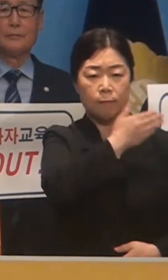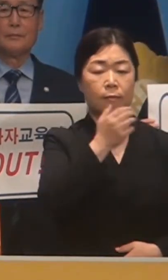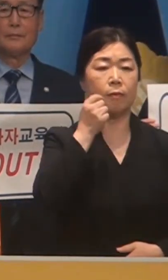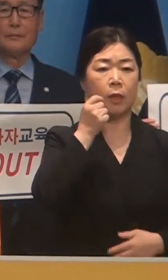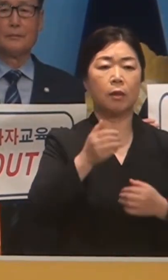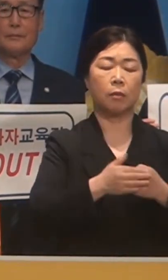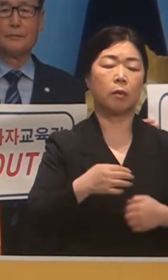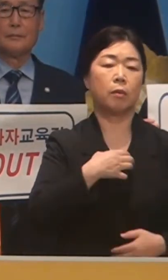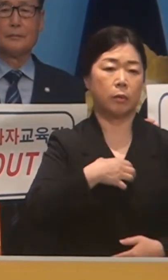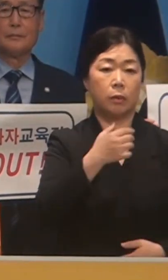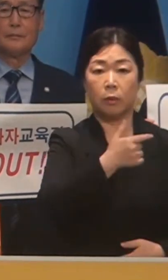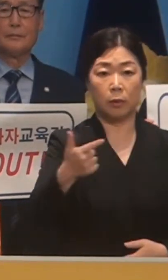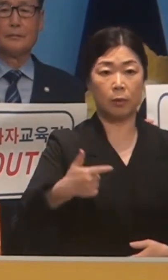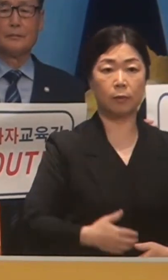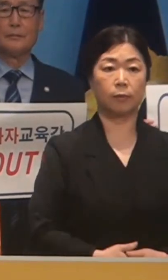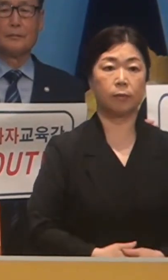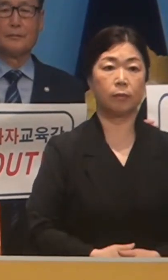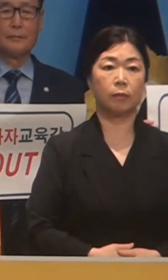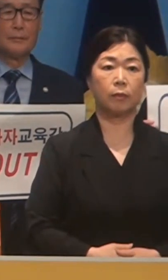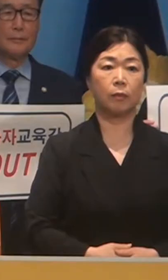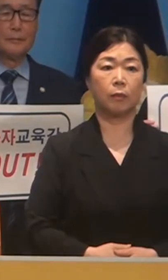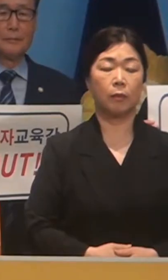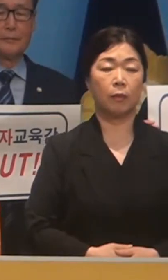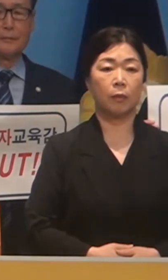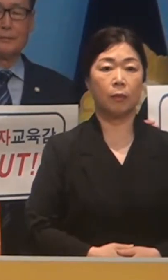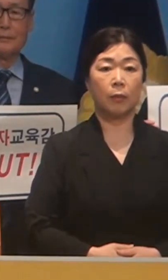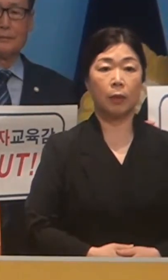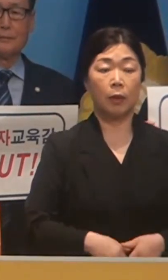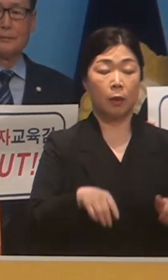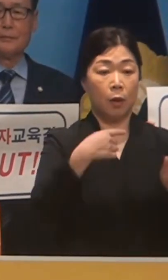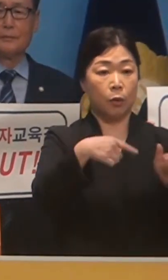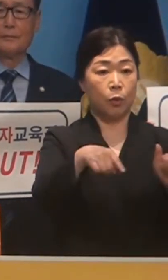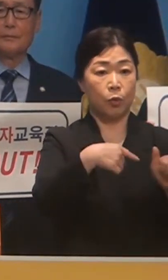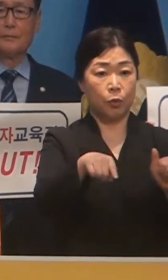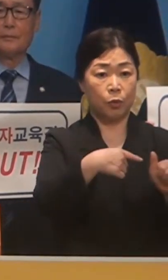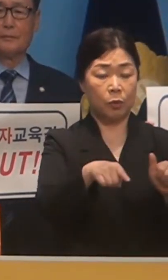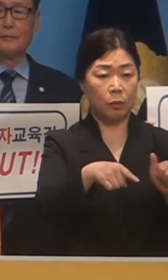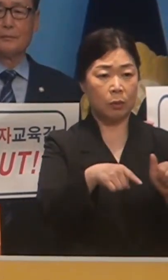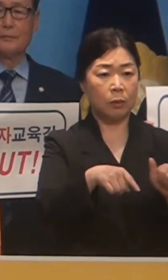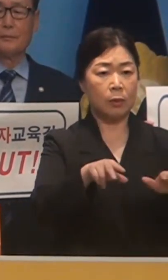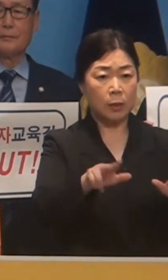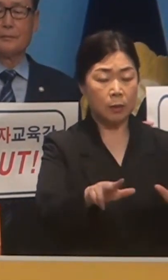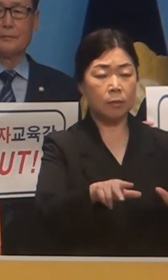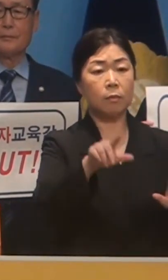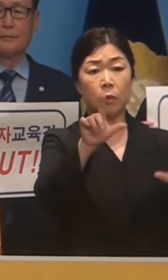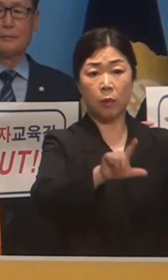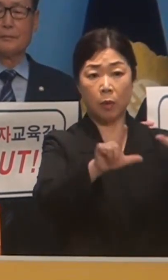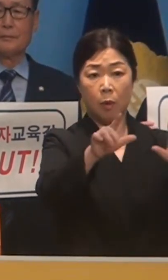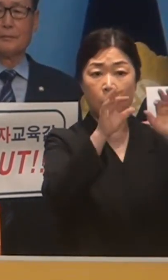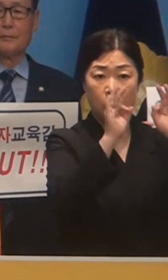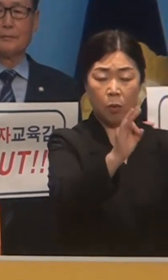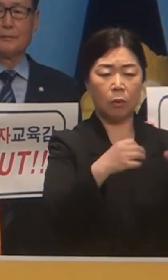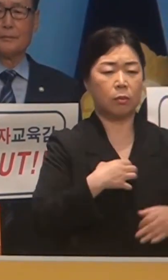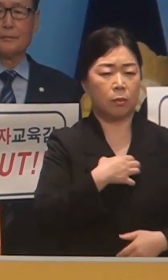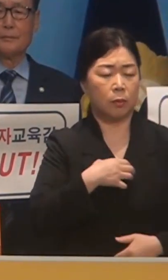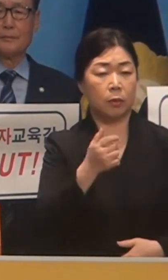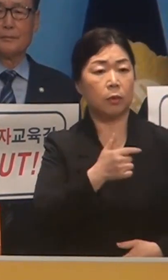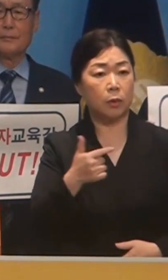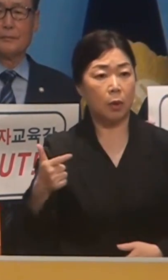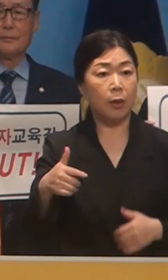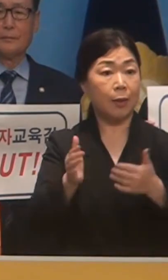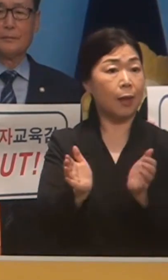없습니다. 여기에 대해서 이 교육 현장의 현실에 대해서 우려를 하시는